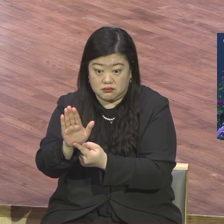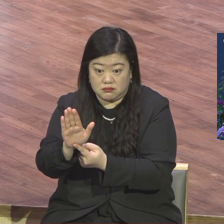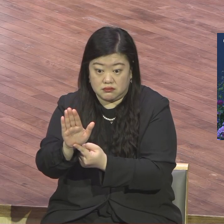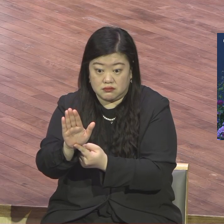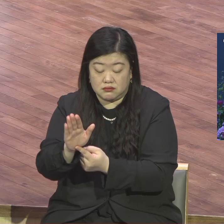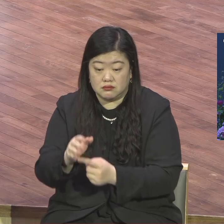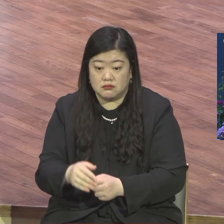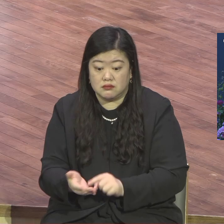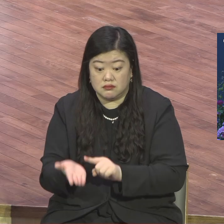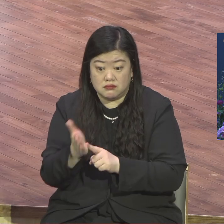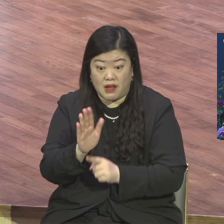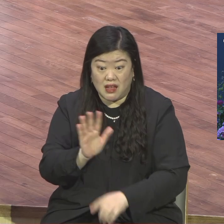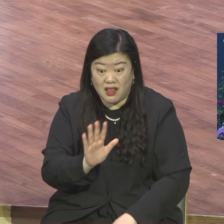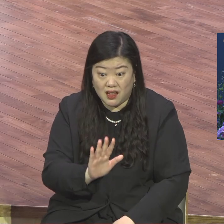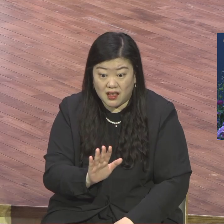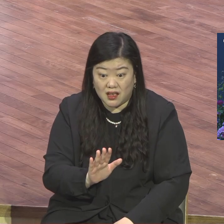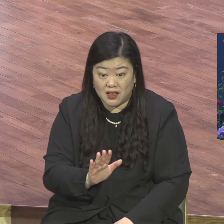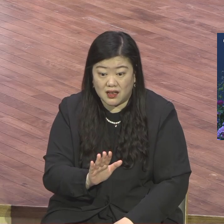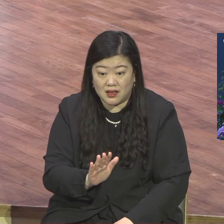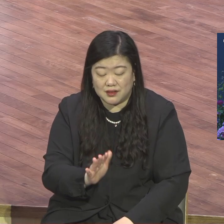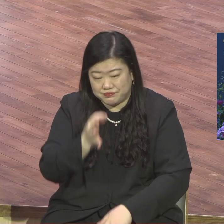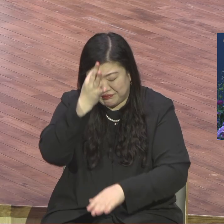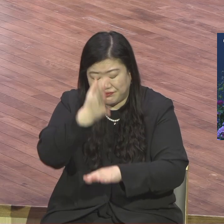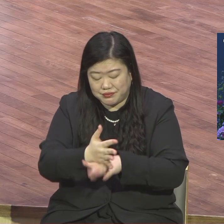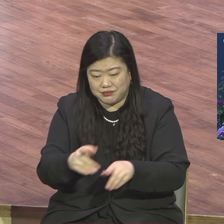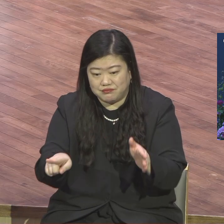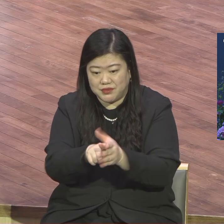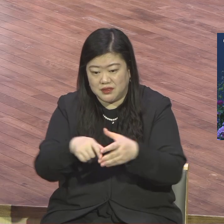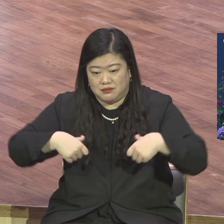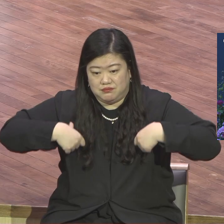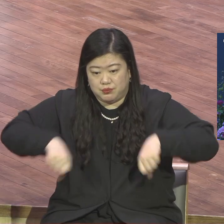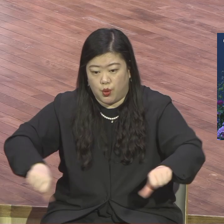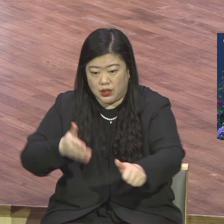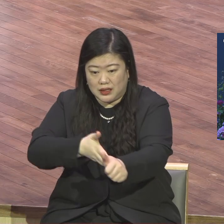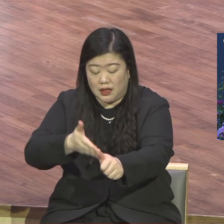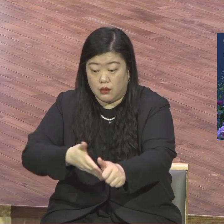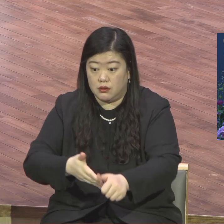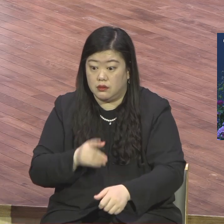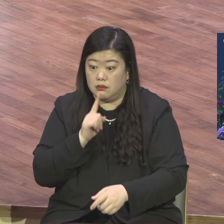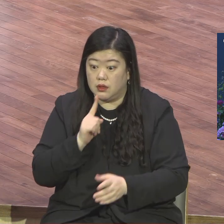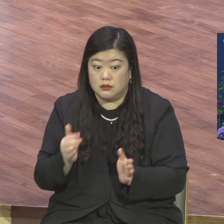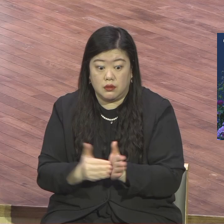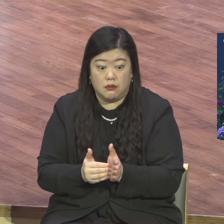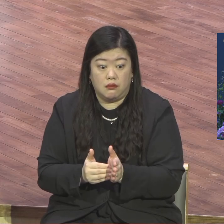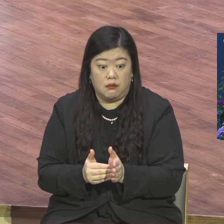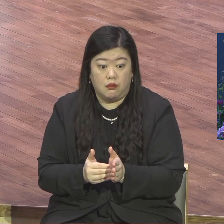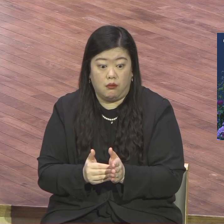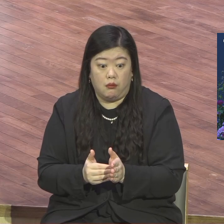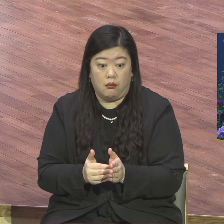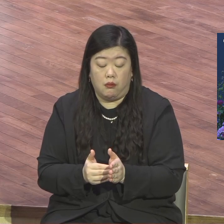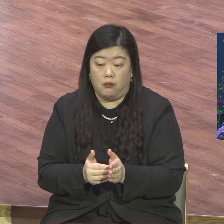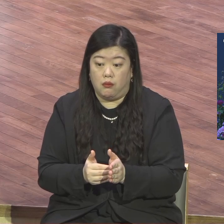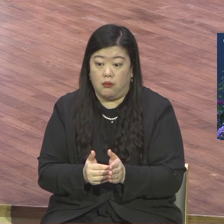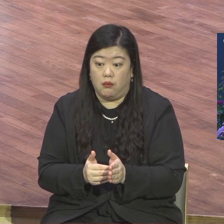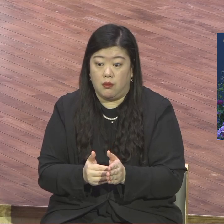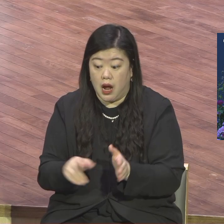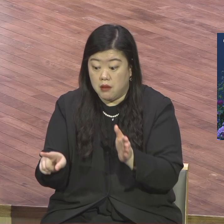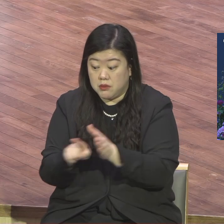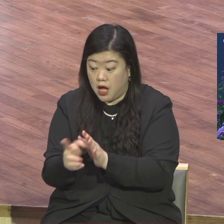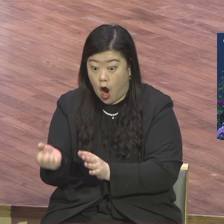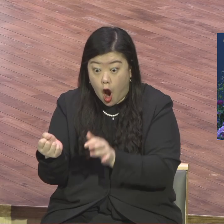믿음을 포기하라 그랬어요. 겁나는 말이에요. 믿음 있냐? 있으면 보여주라.